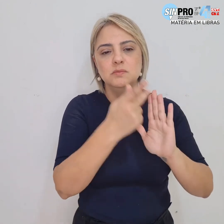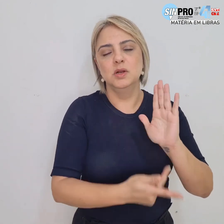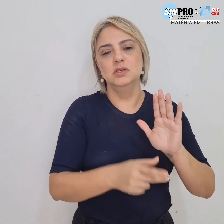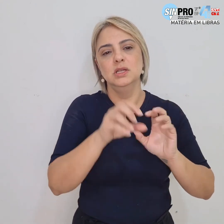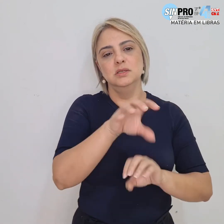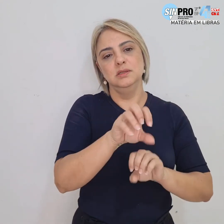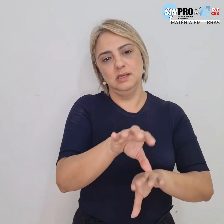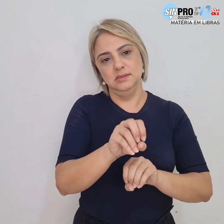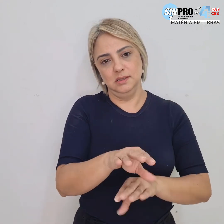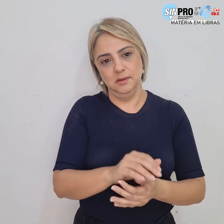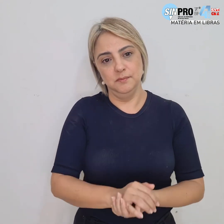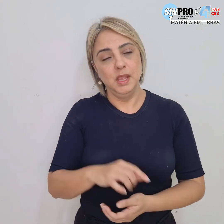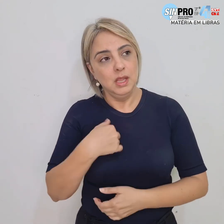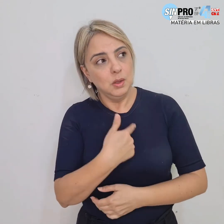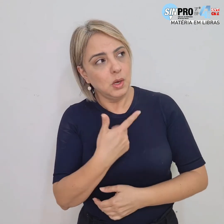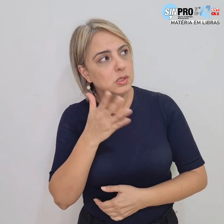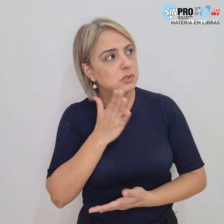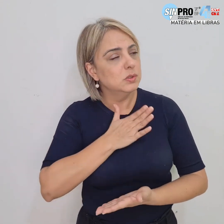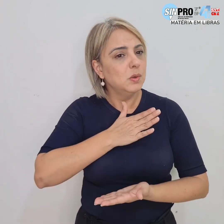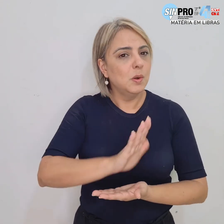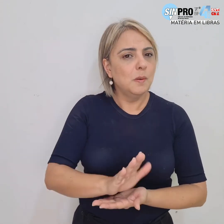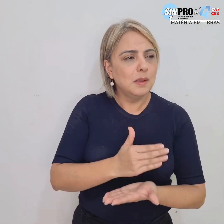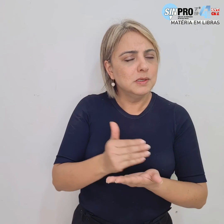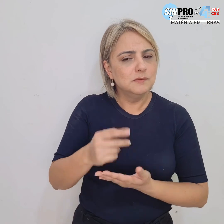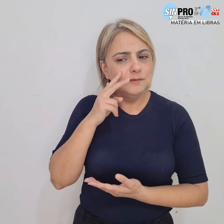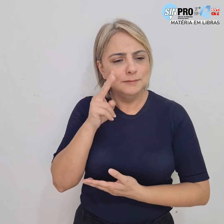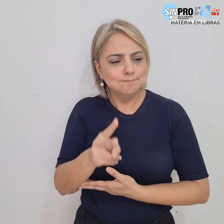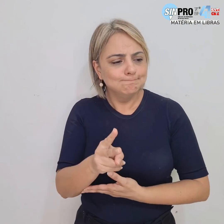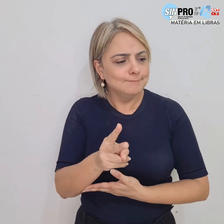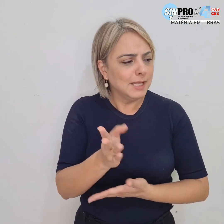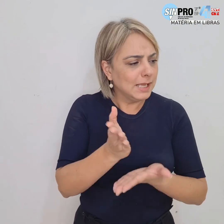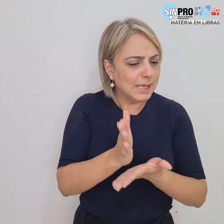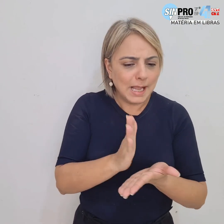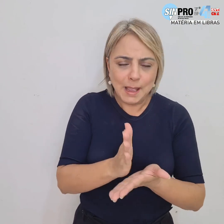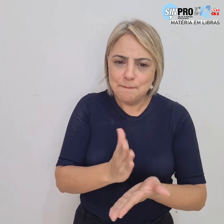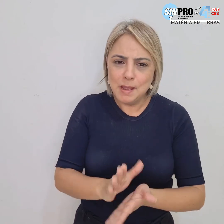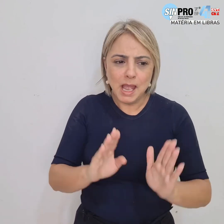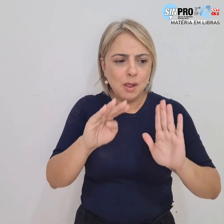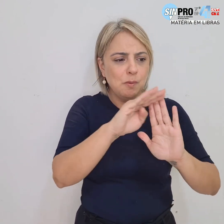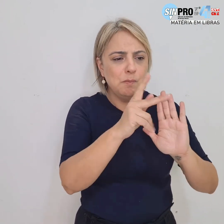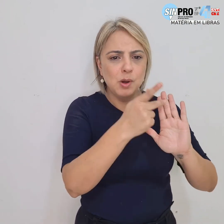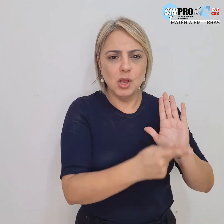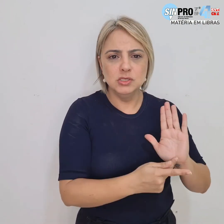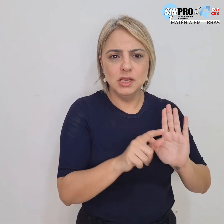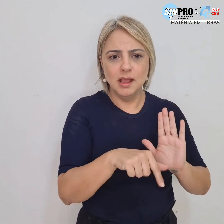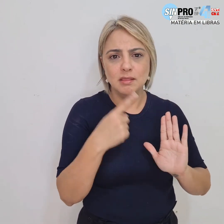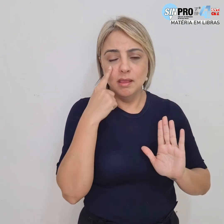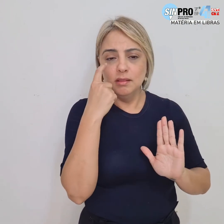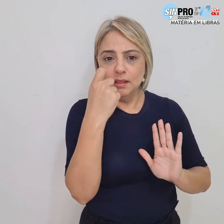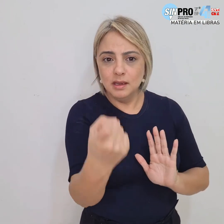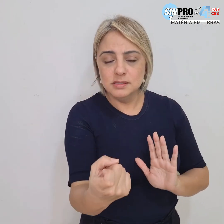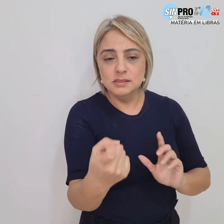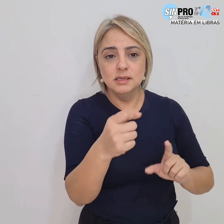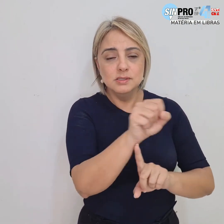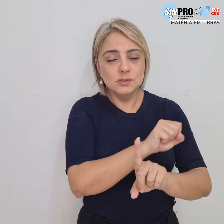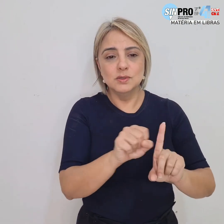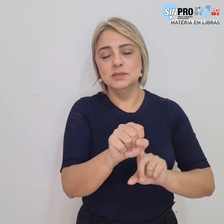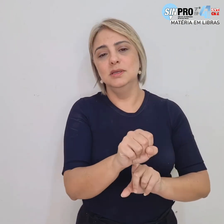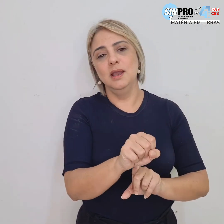Por isso, a gente começa a ver o desmonte de projetos que teriam potencial interessante de